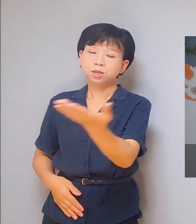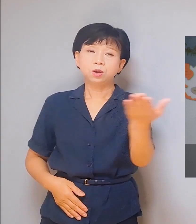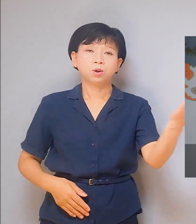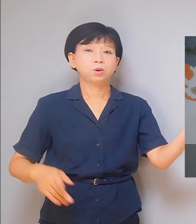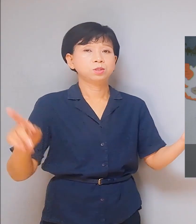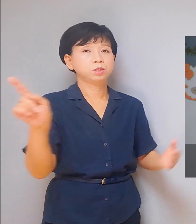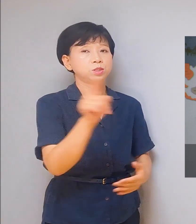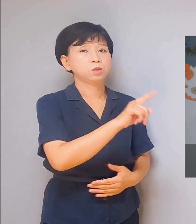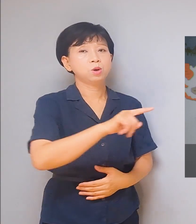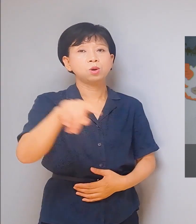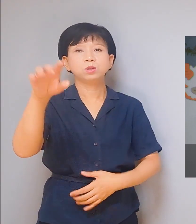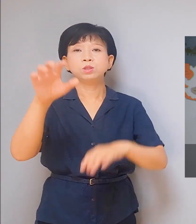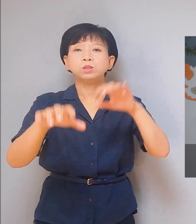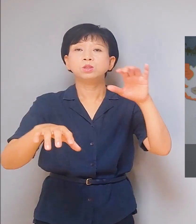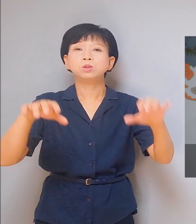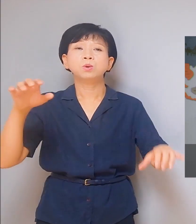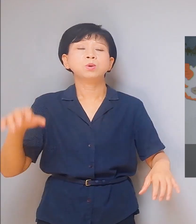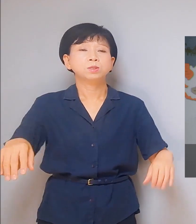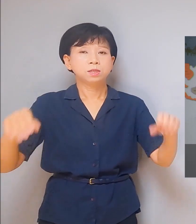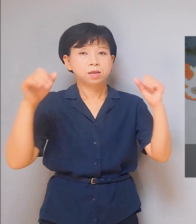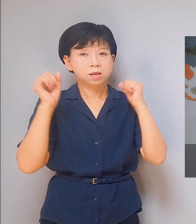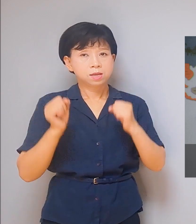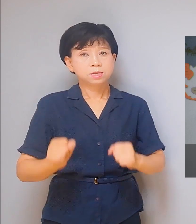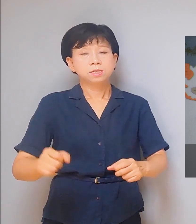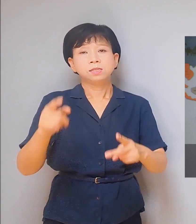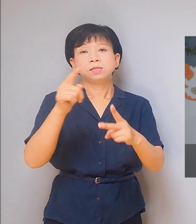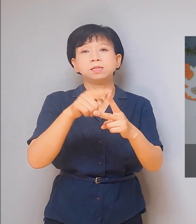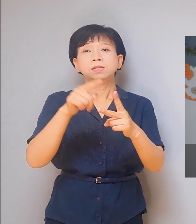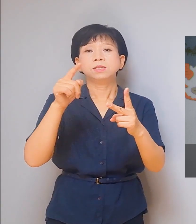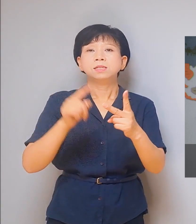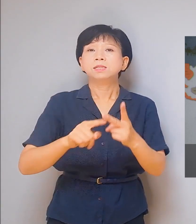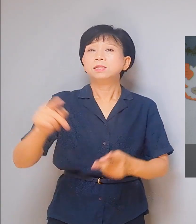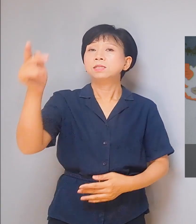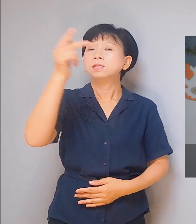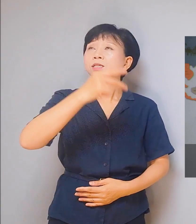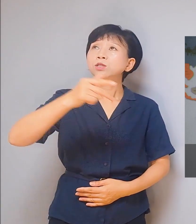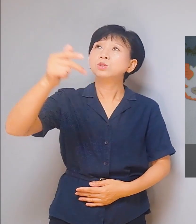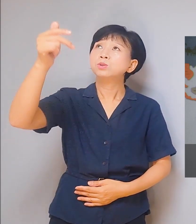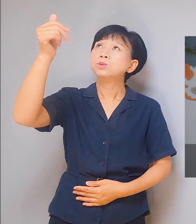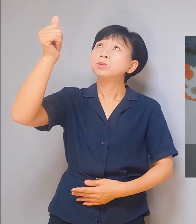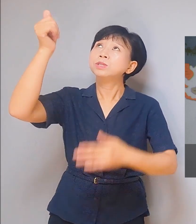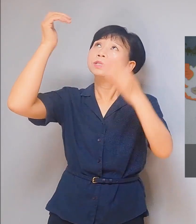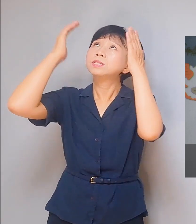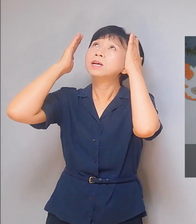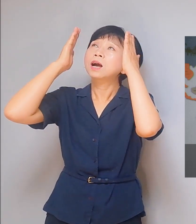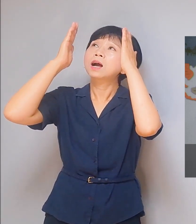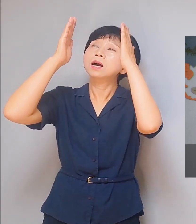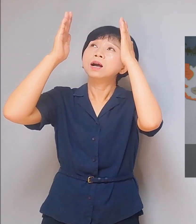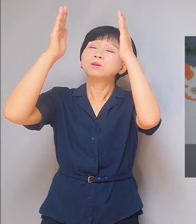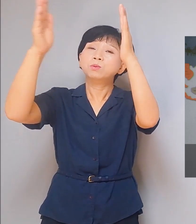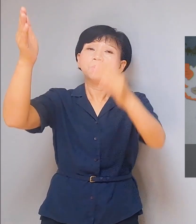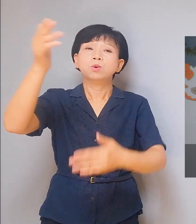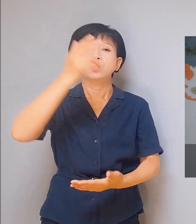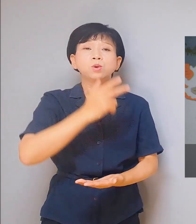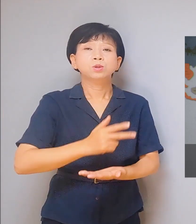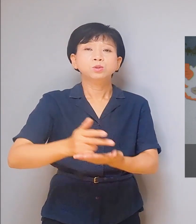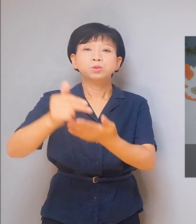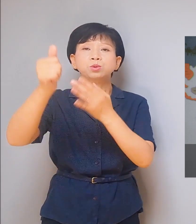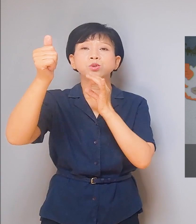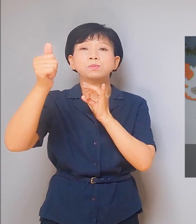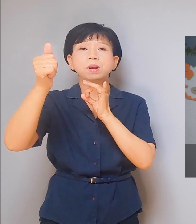응답하시니 너는 어느 곳에 있든지 주를